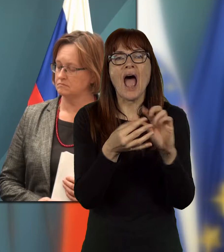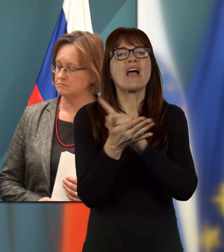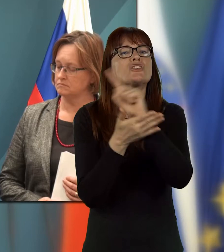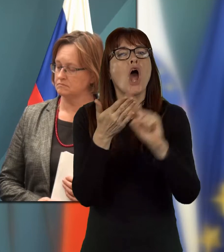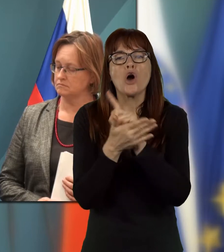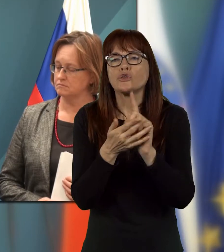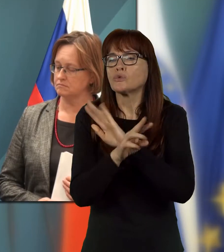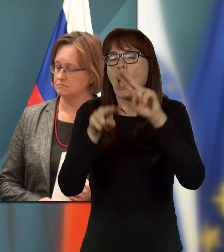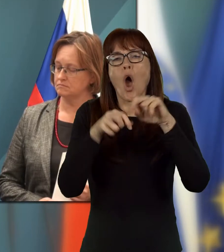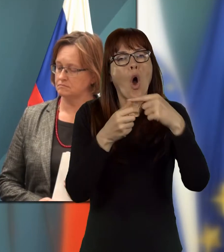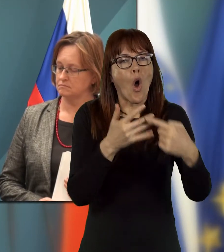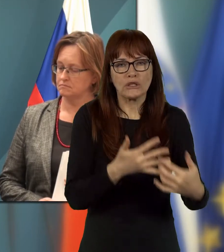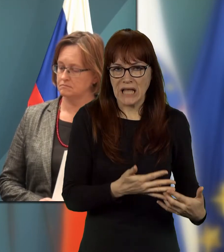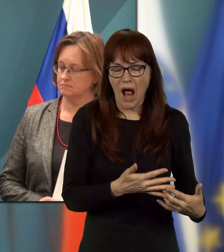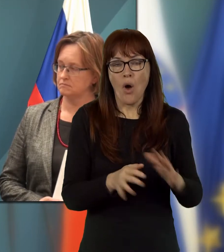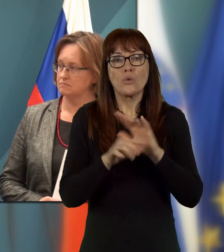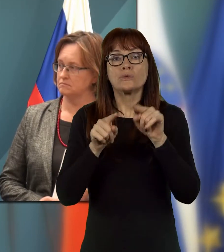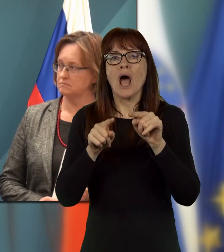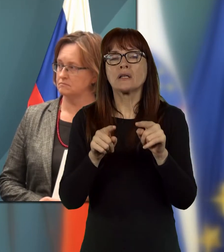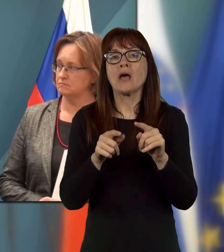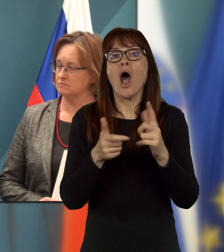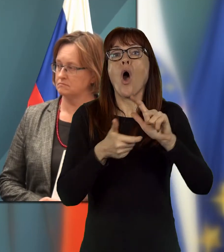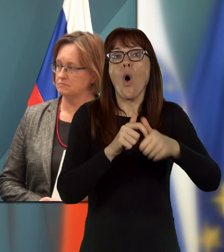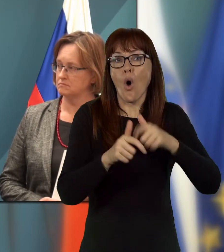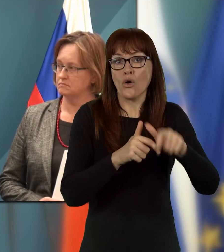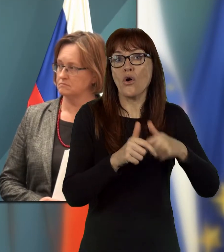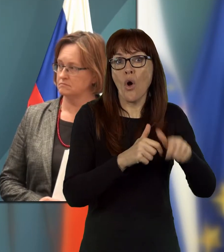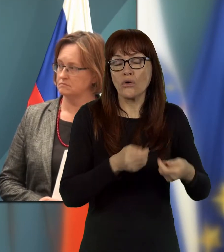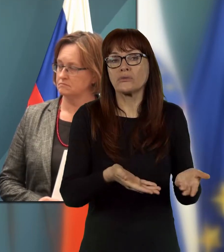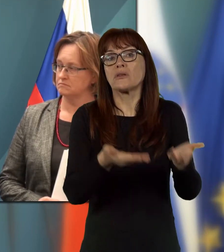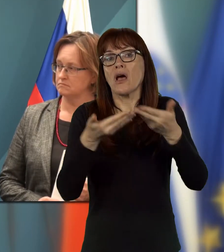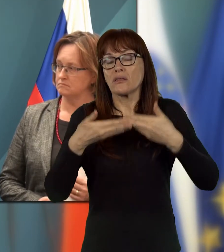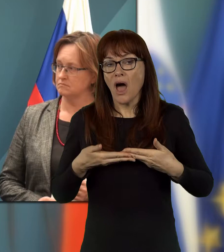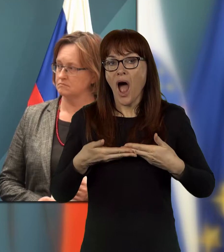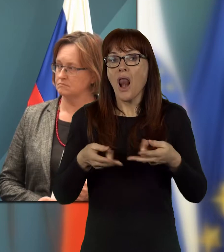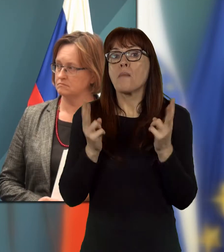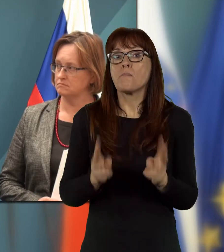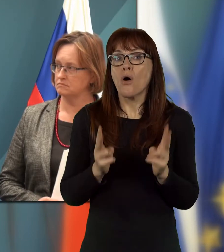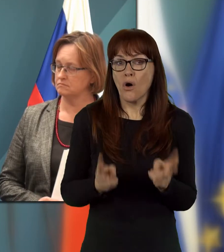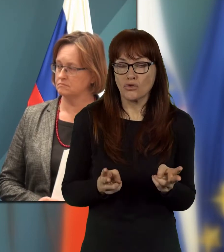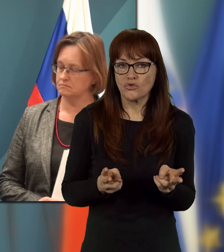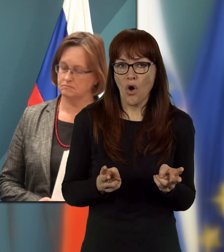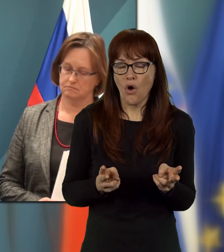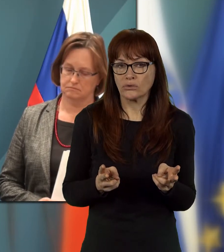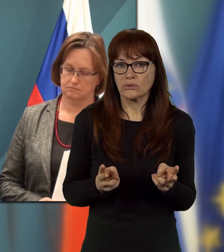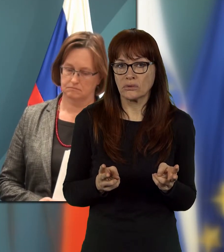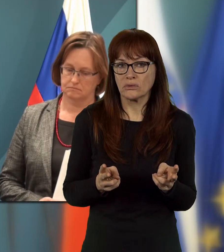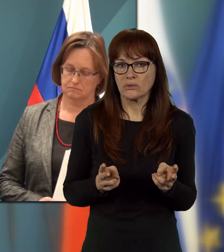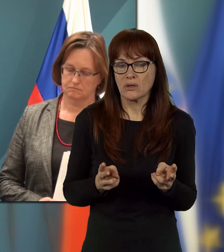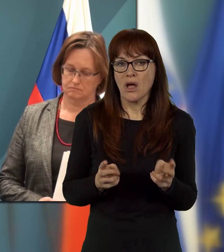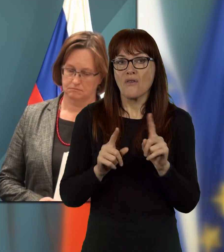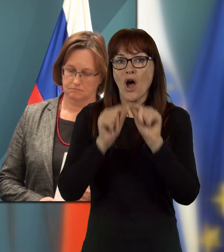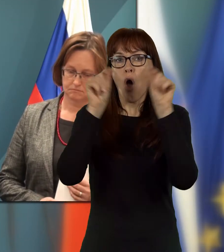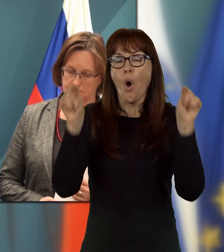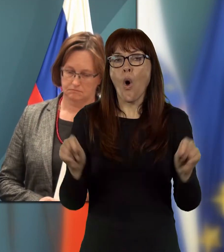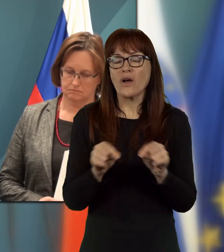časovnice in vse ostalo. Tako da v bistvu vsa ta ogrodja so nam dala možnost, da smo